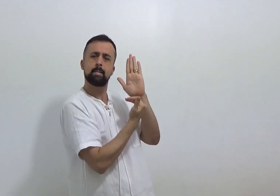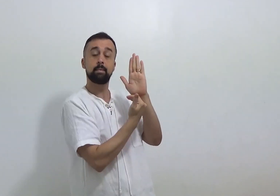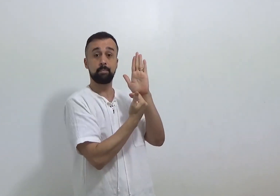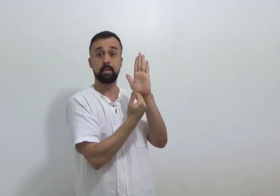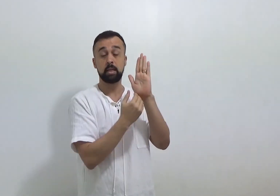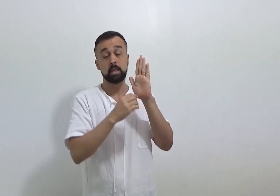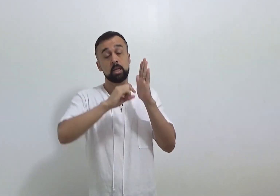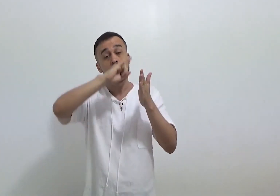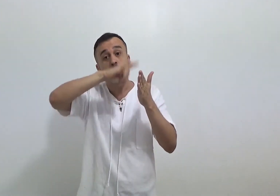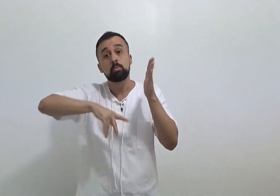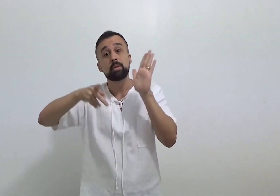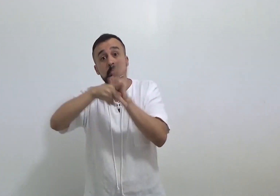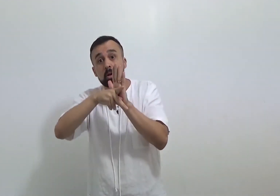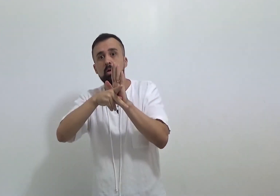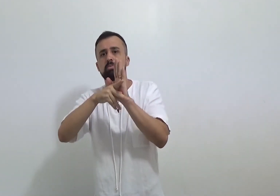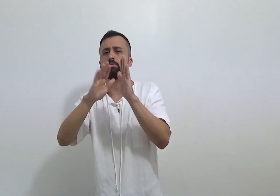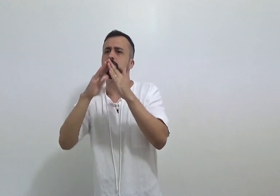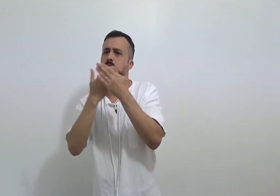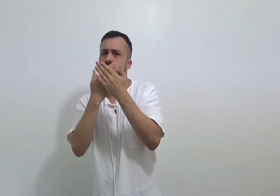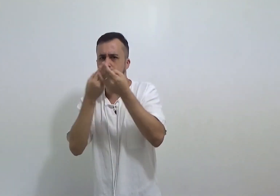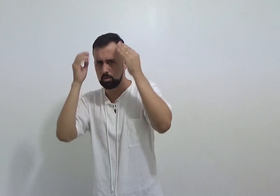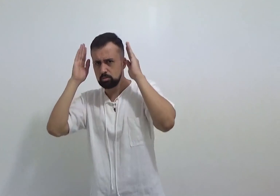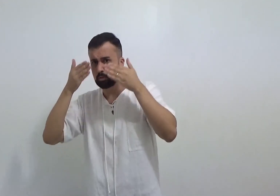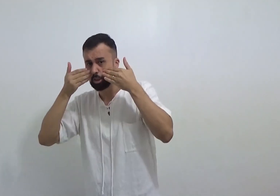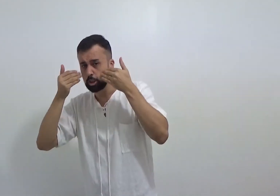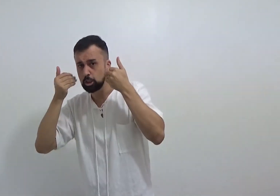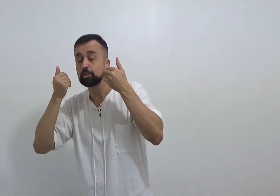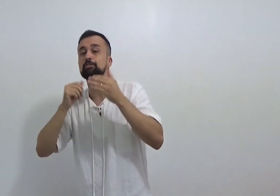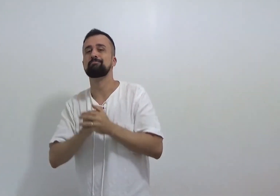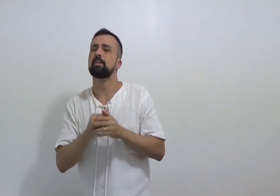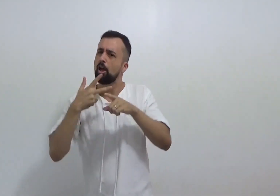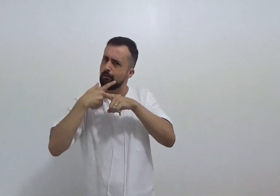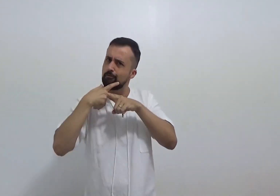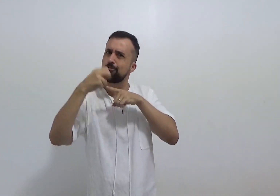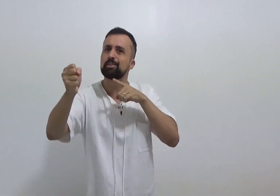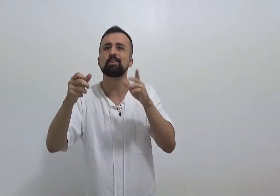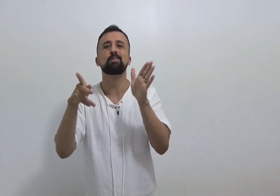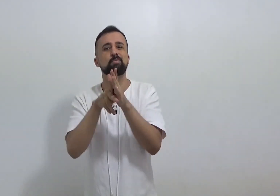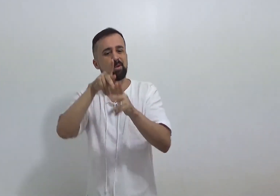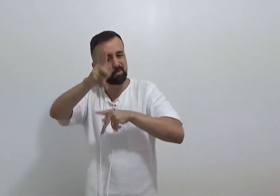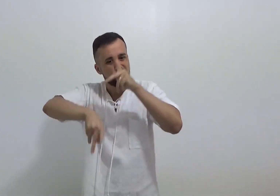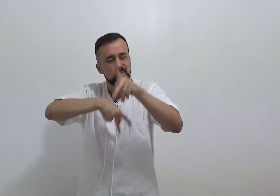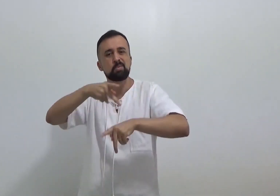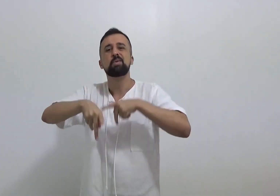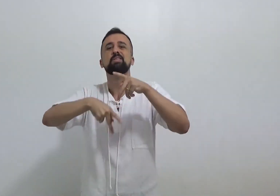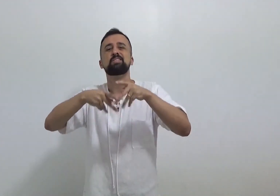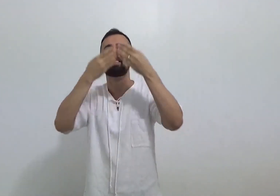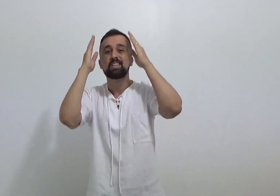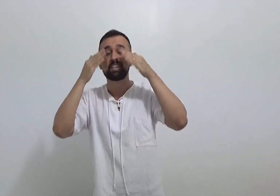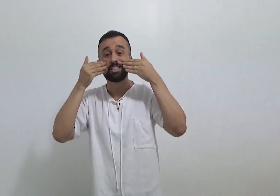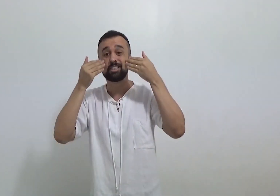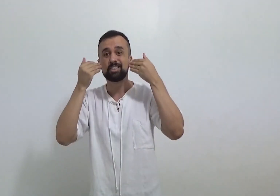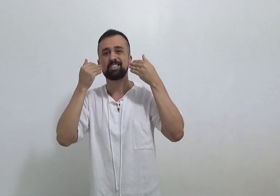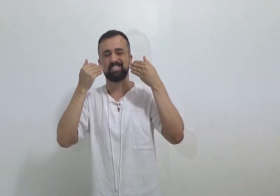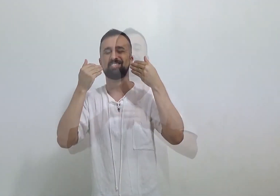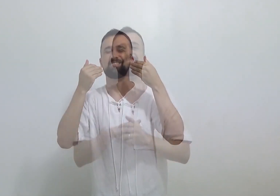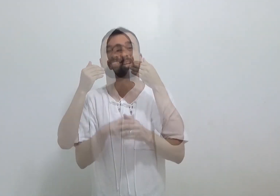educação básica. Esse documento é específico para as escolas indígenas. Mais uma vitória para os